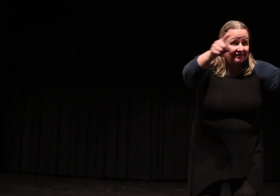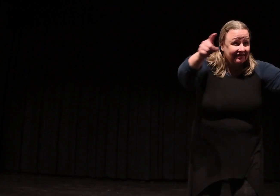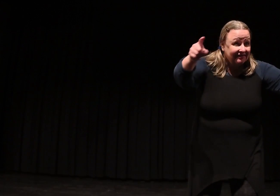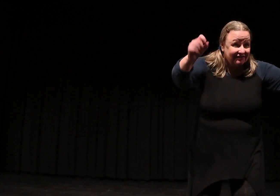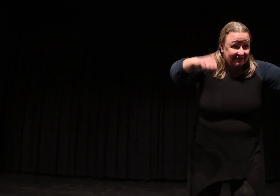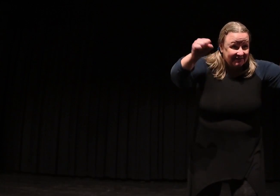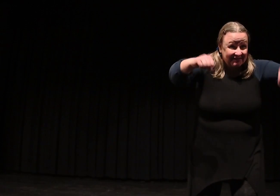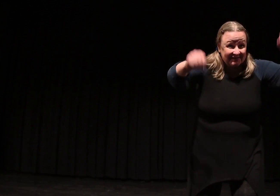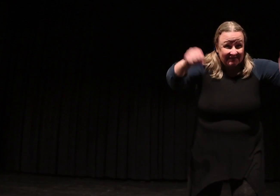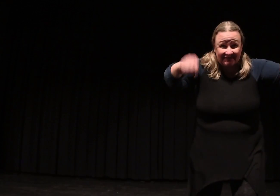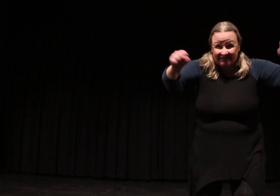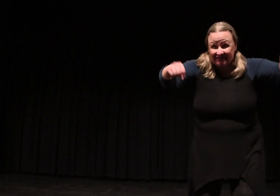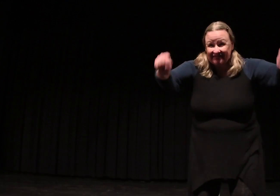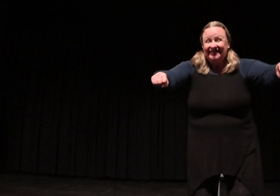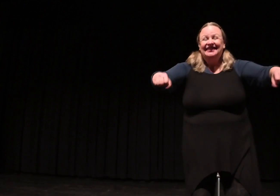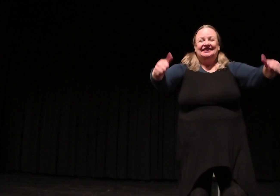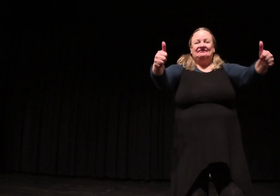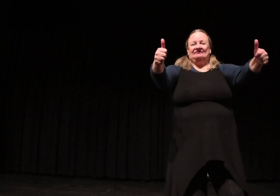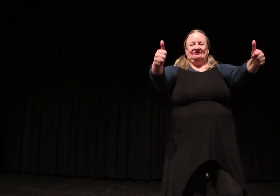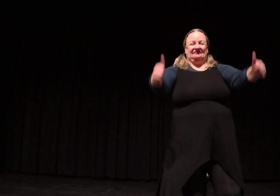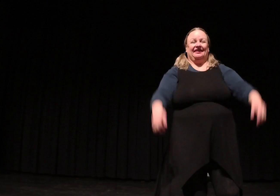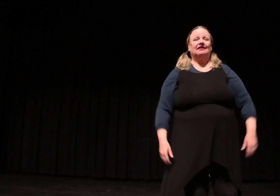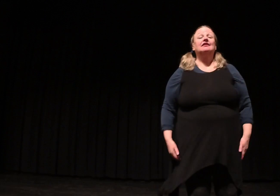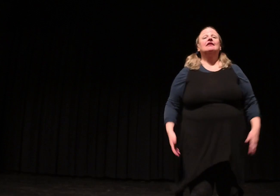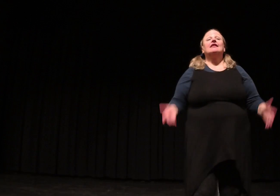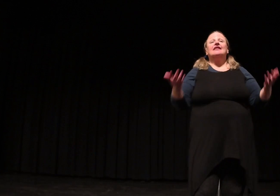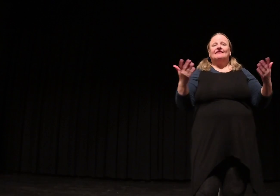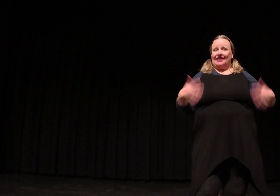Avez-vous aimé l'histoire du raton laveur?